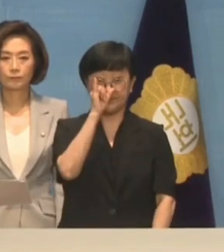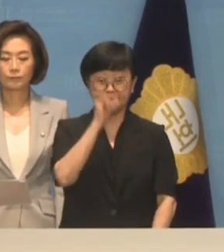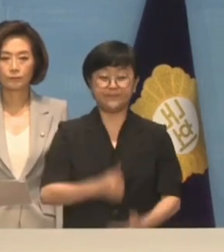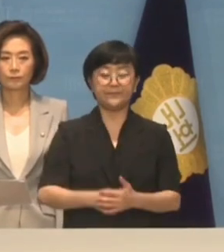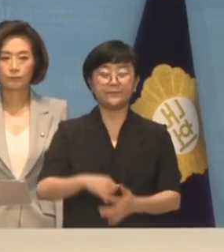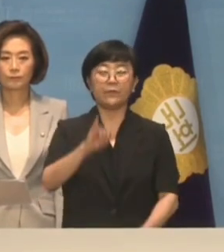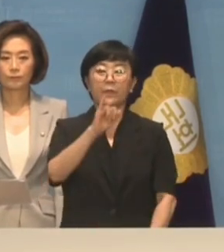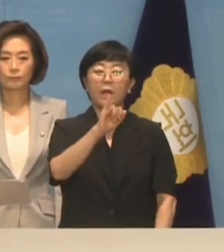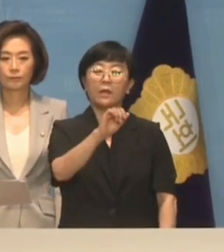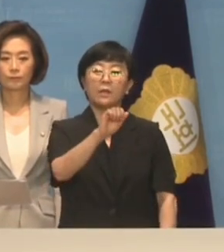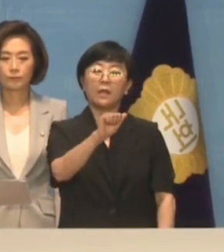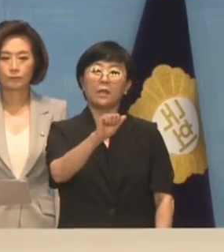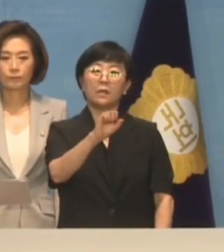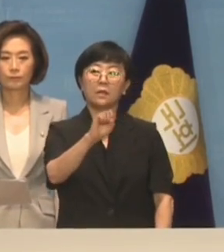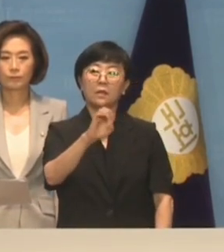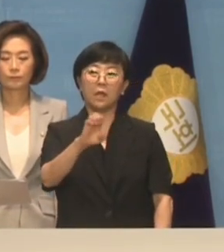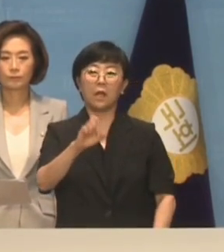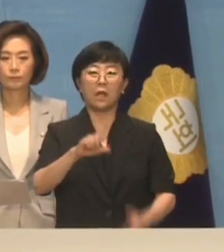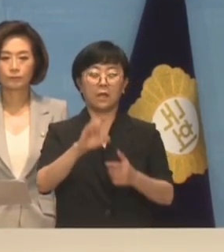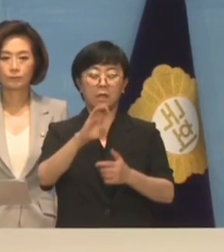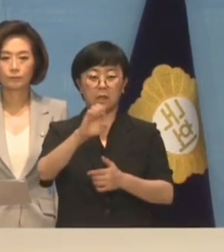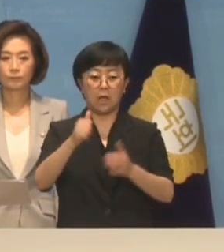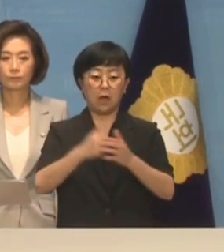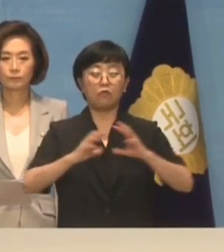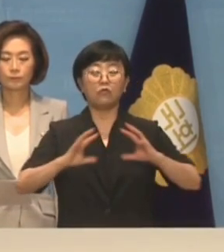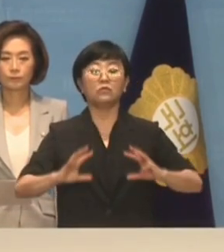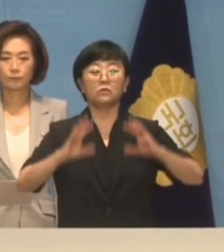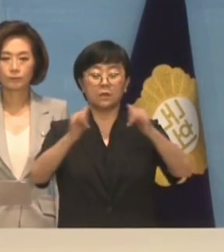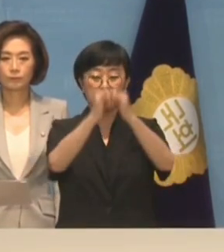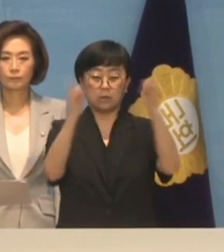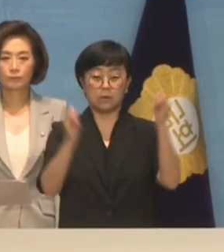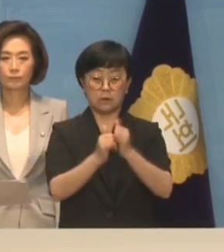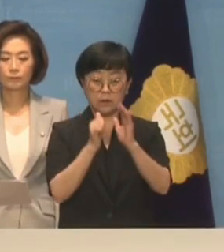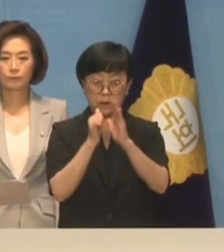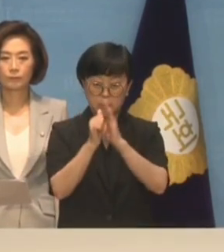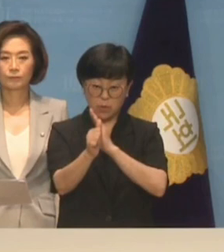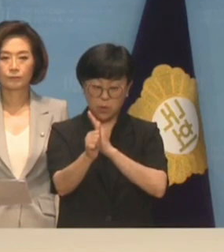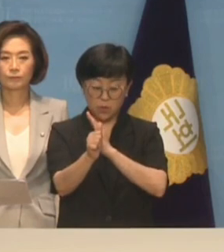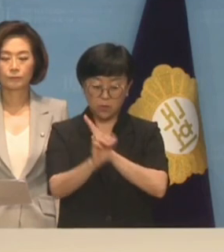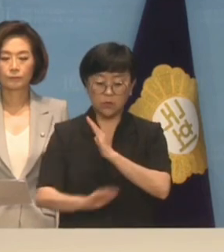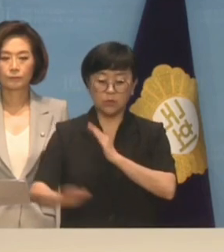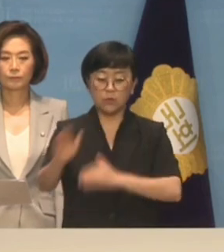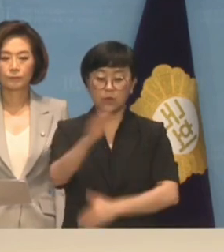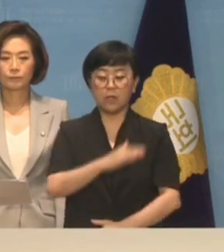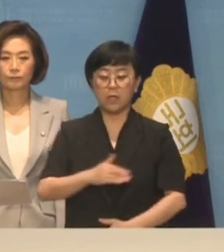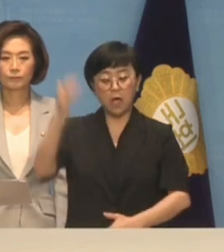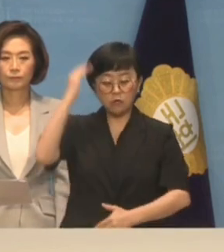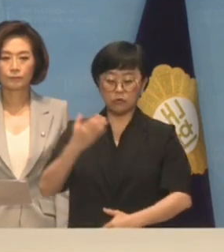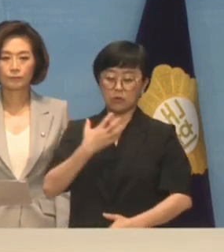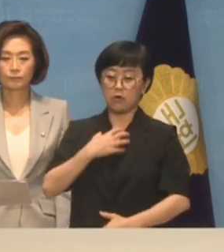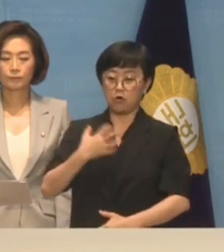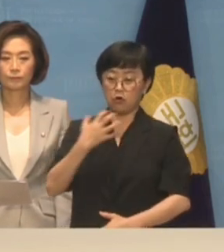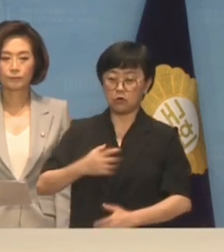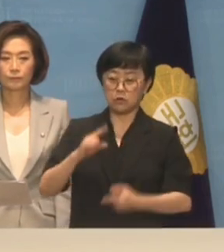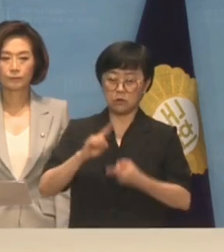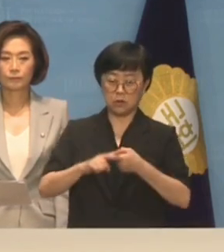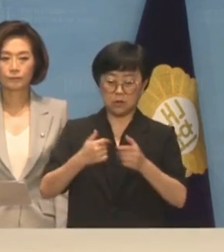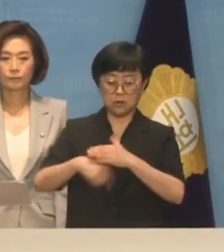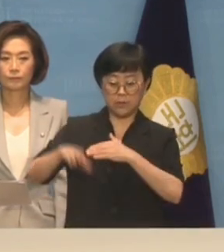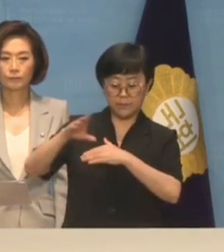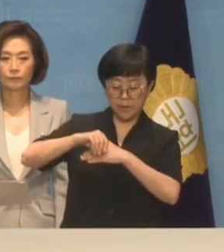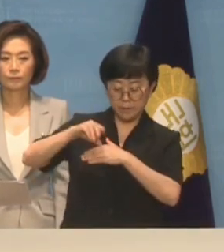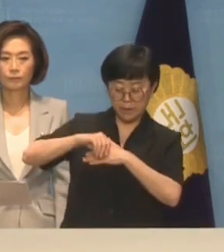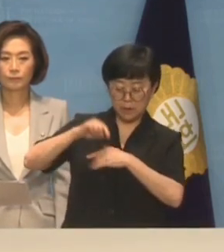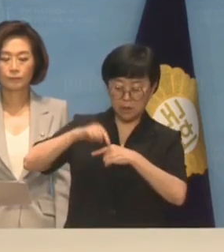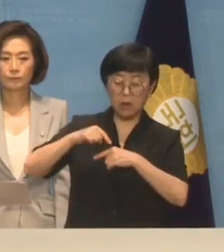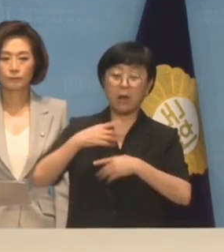있습니다. IAEA는 국제사회를 대표해서 이 우리가 걱정하고 있는 오염수에 대한 제대로